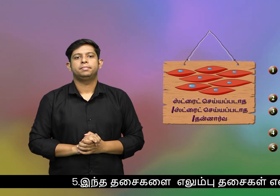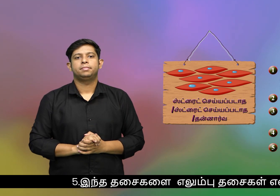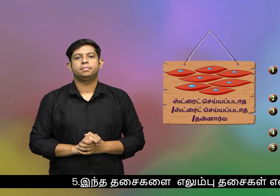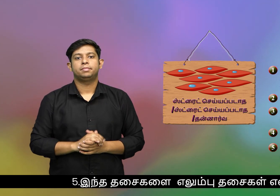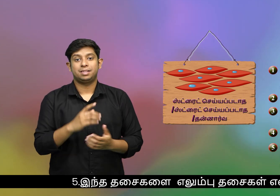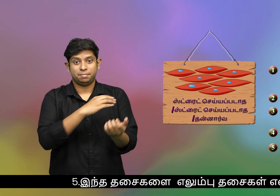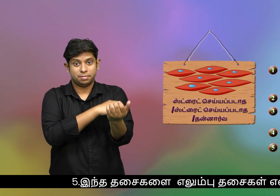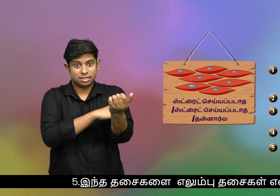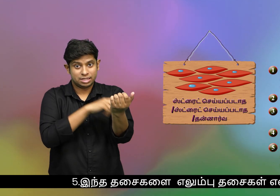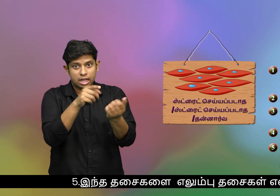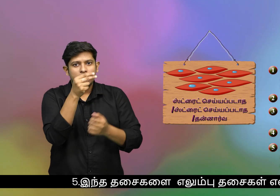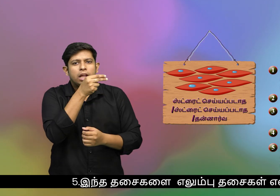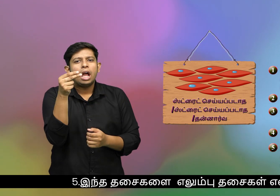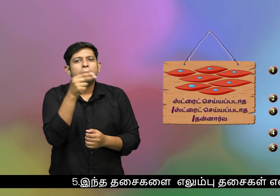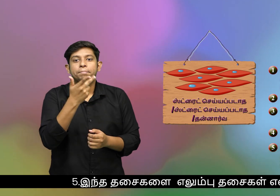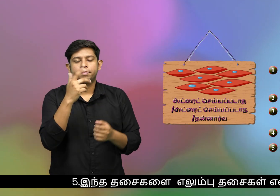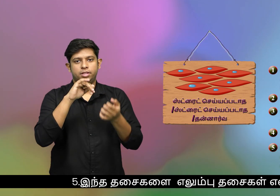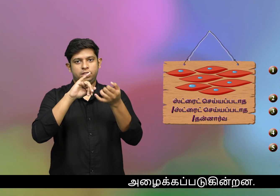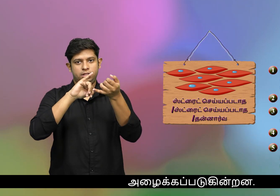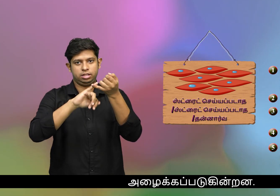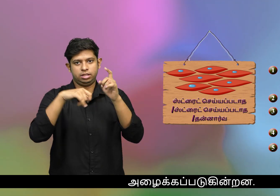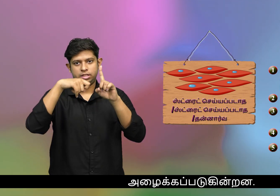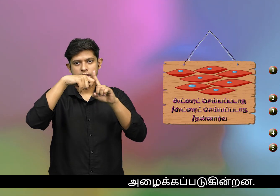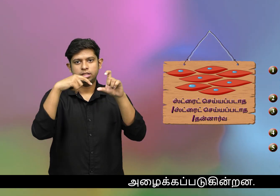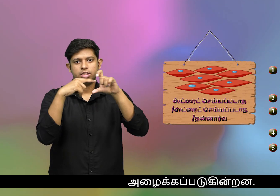இந்த தசைகளை எலும்பு தசைகள் என்று அழைக்கப்படுகின்றன.